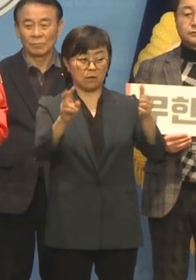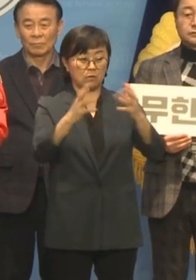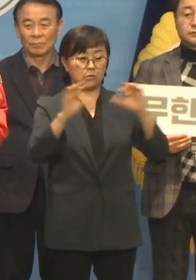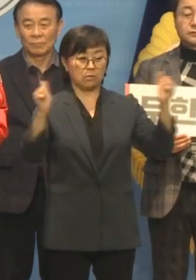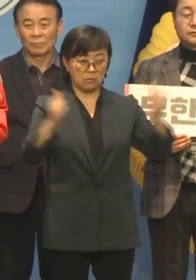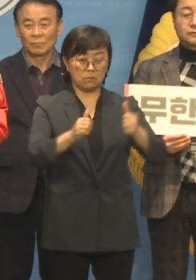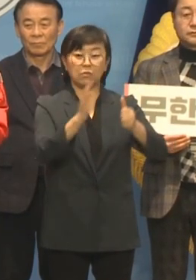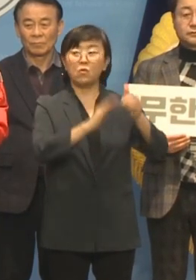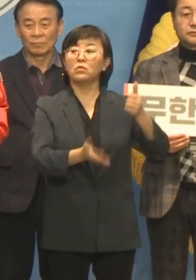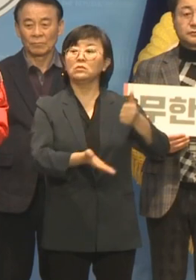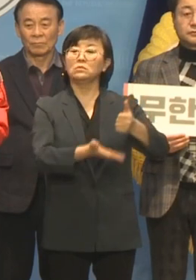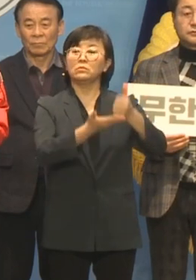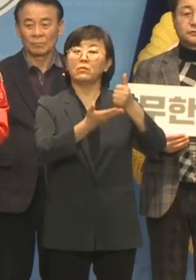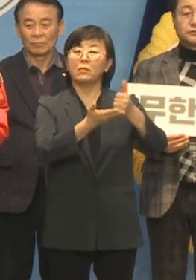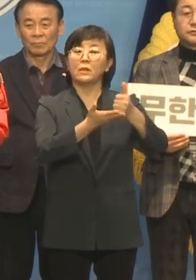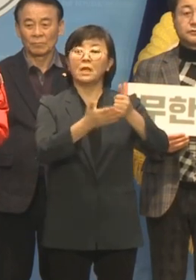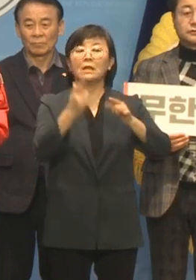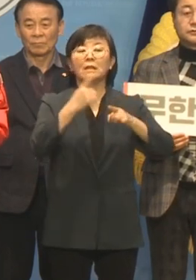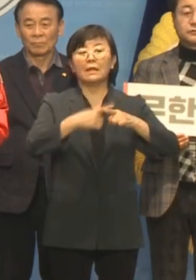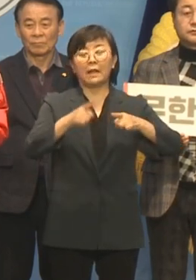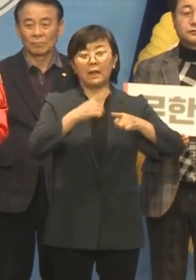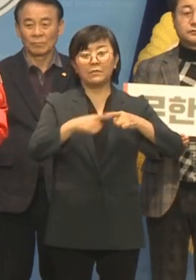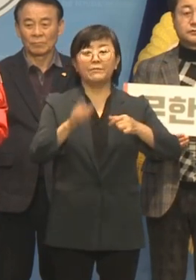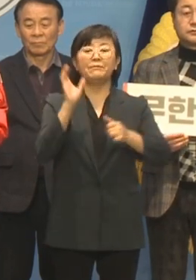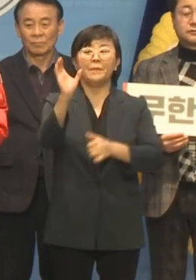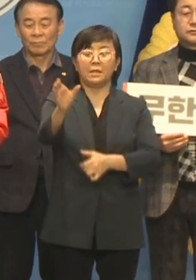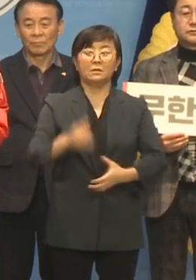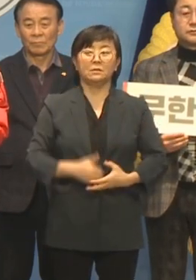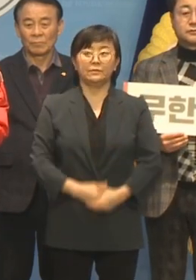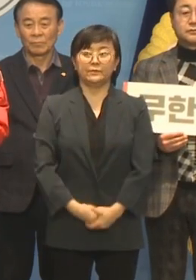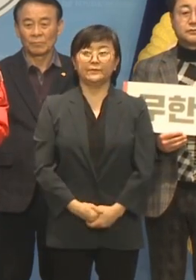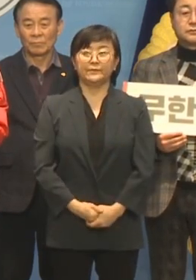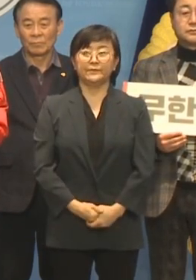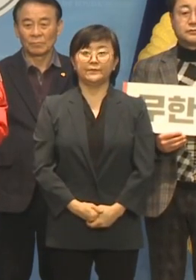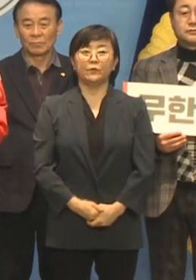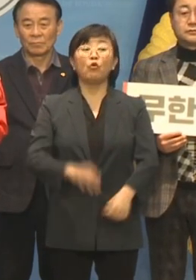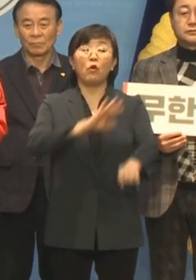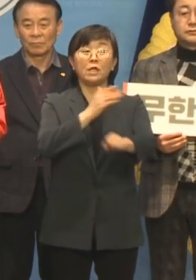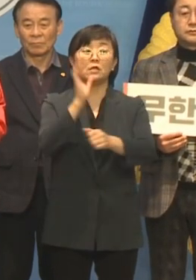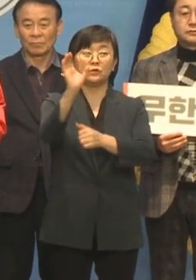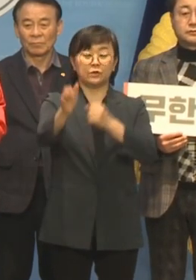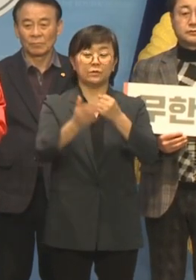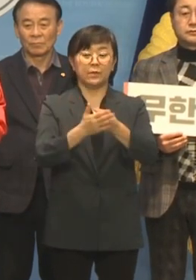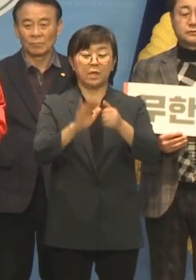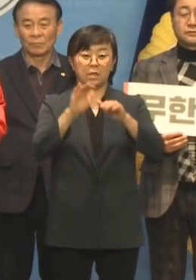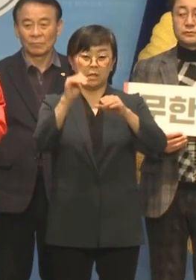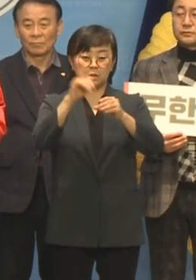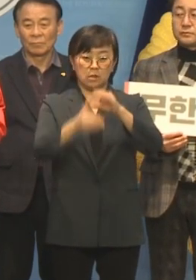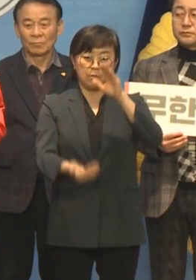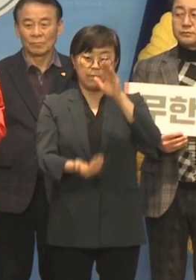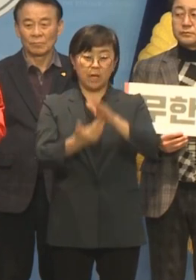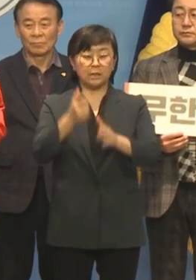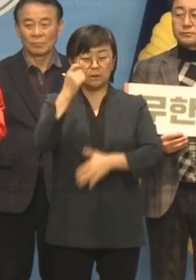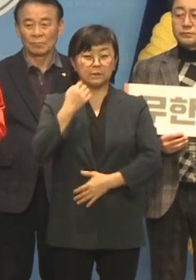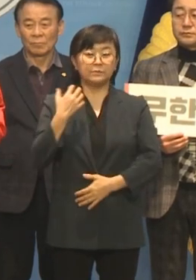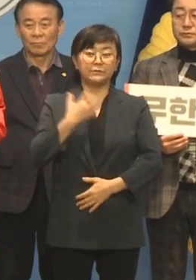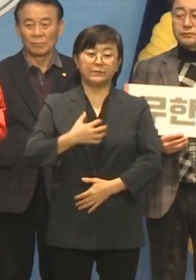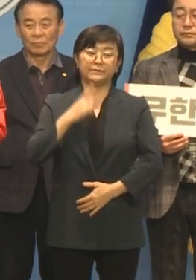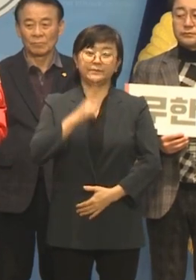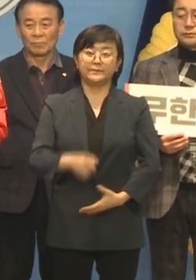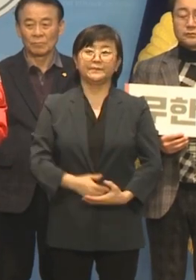국회의원 공천에 칼자루를 쥐어줬습니다. 이번 총선의 최대 비극이자